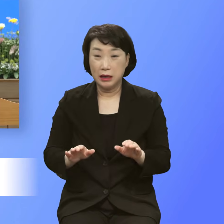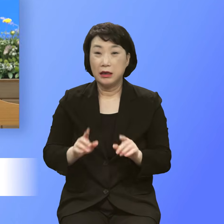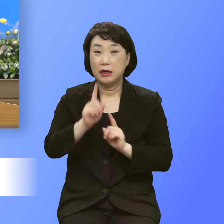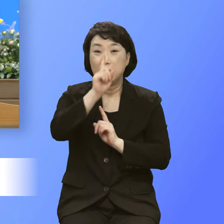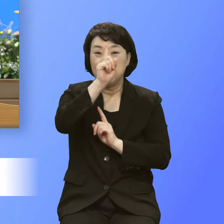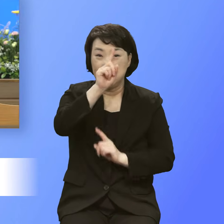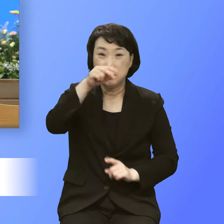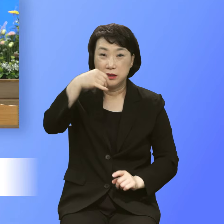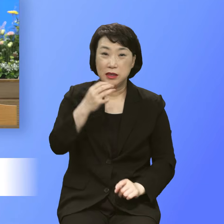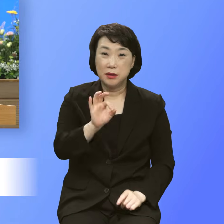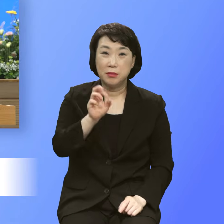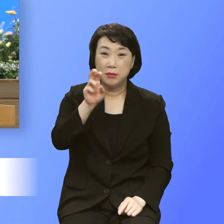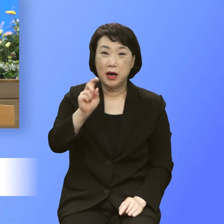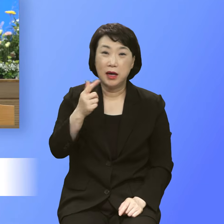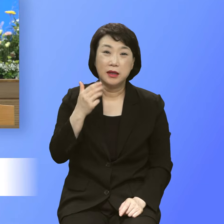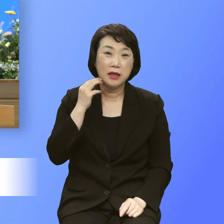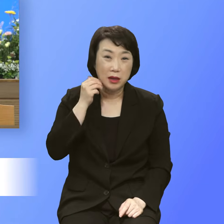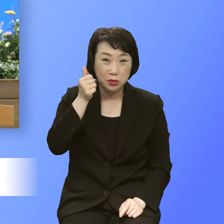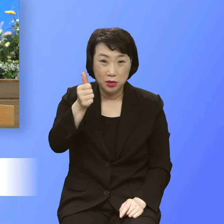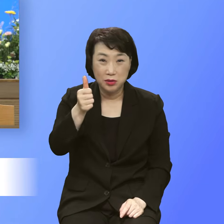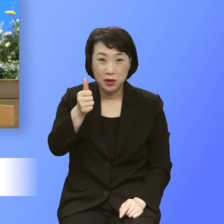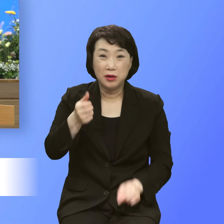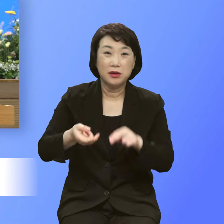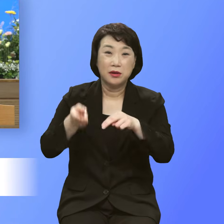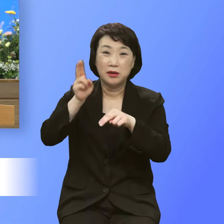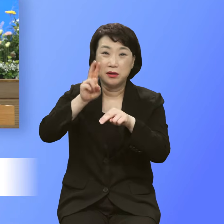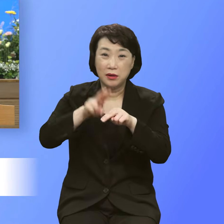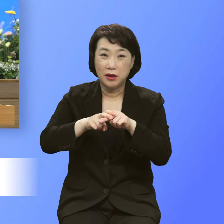이승만 대통령이 대통령 되면서